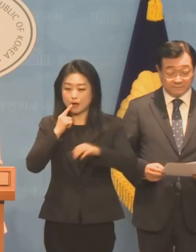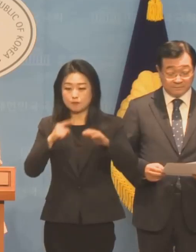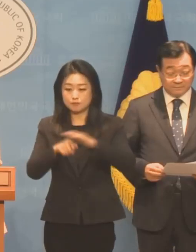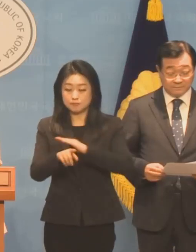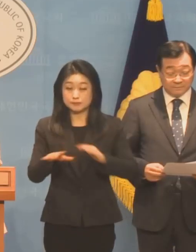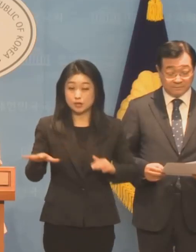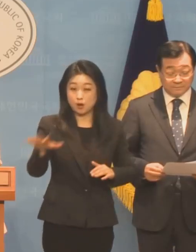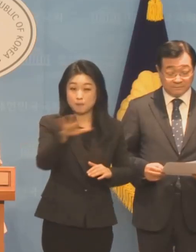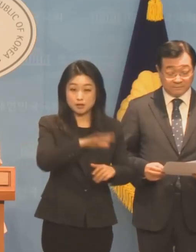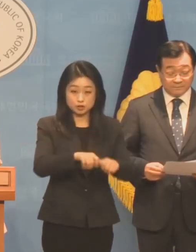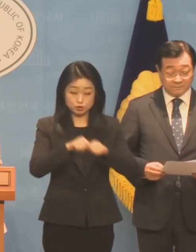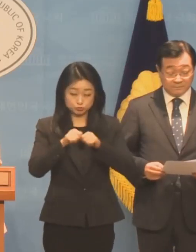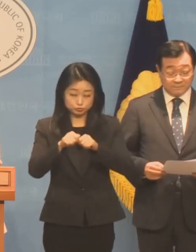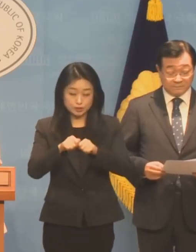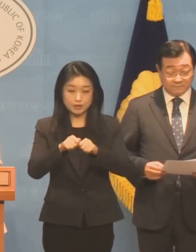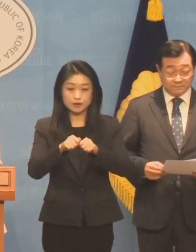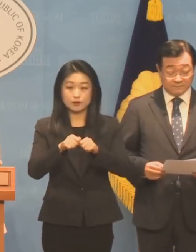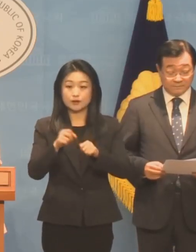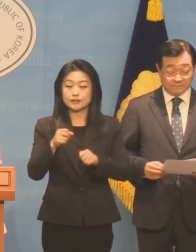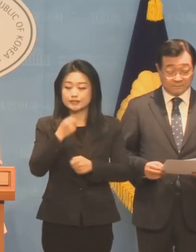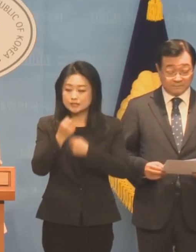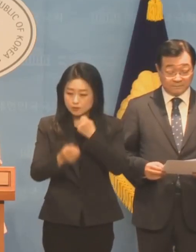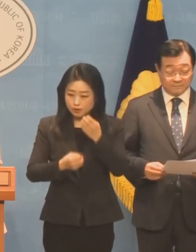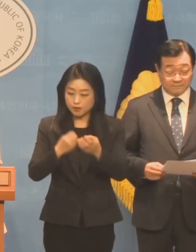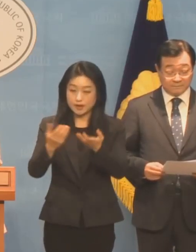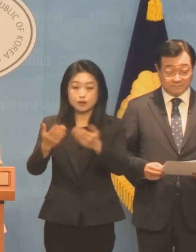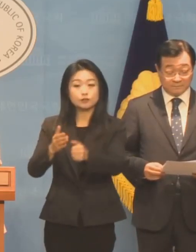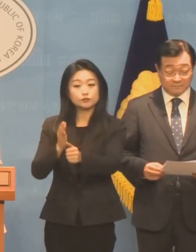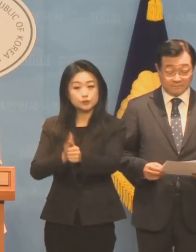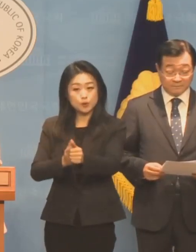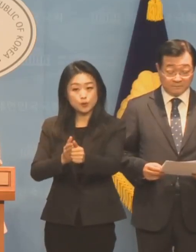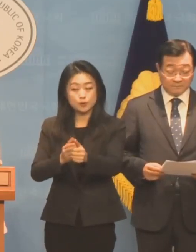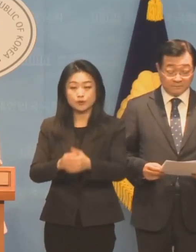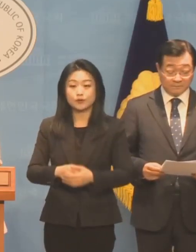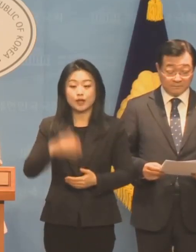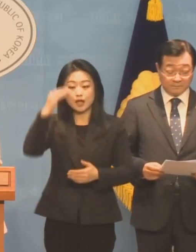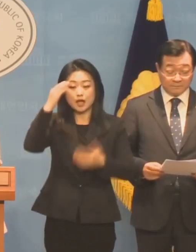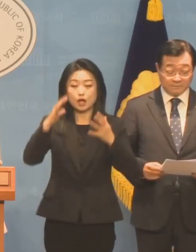관하여 구체적이고 진솔하게 증언함으로써